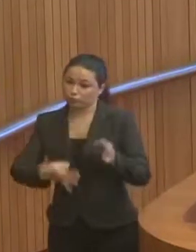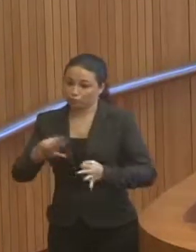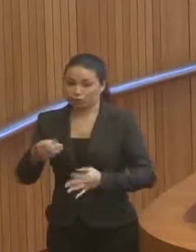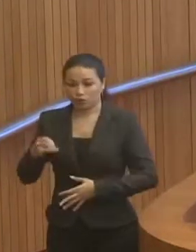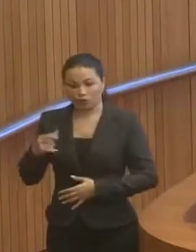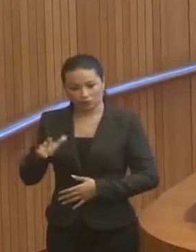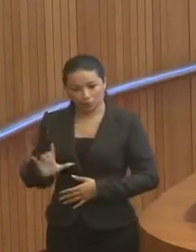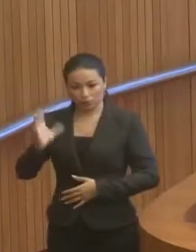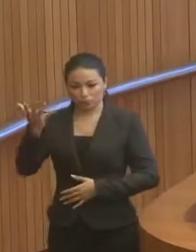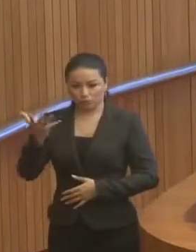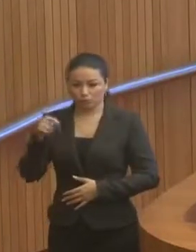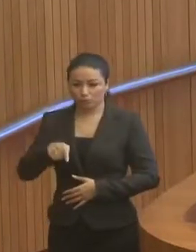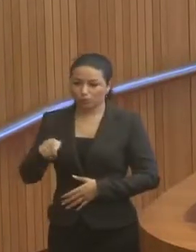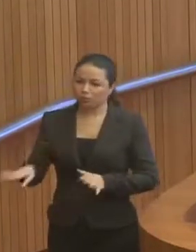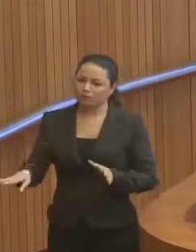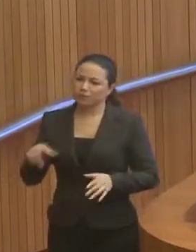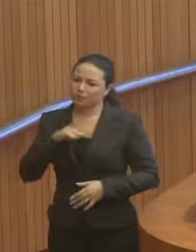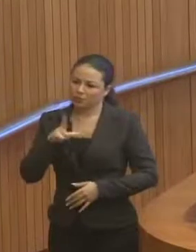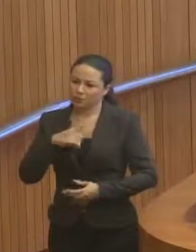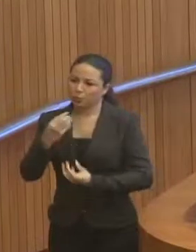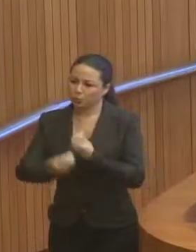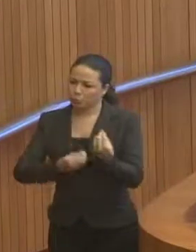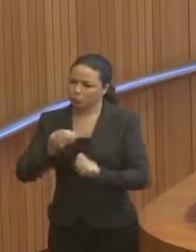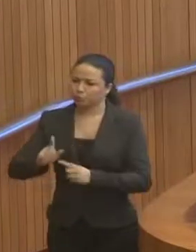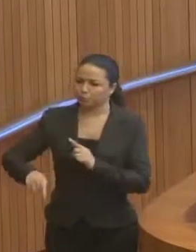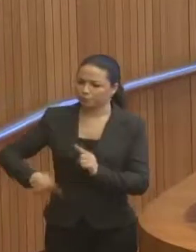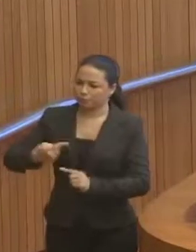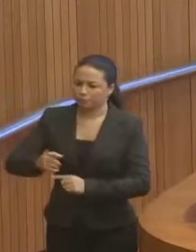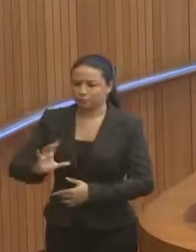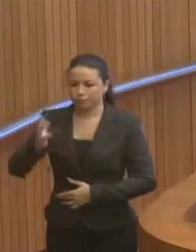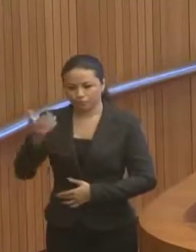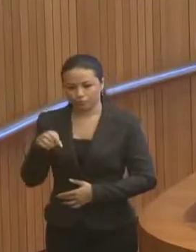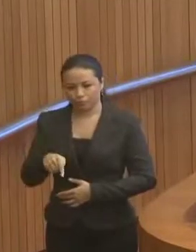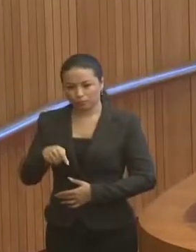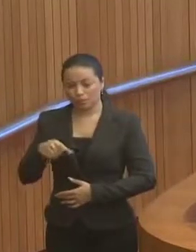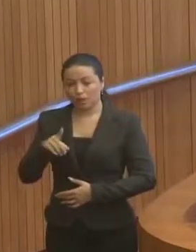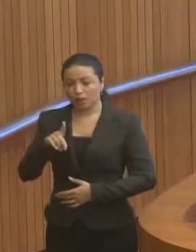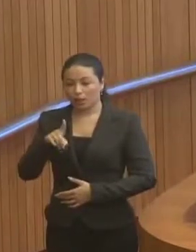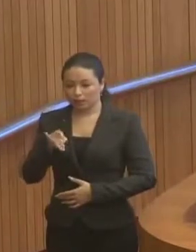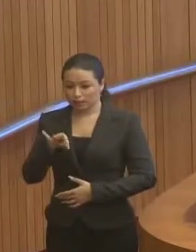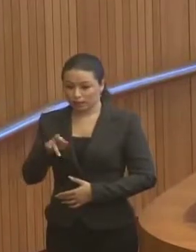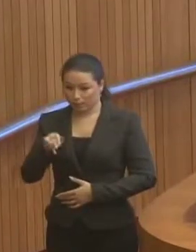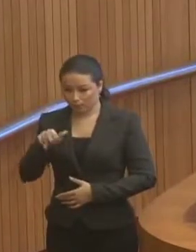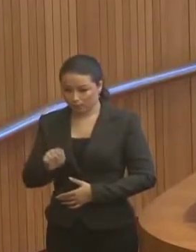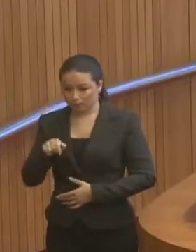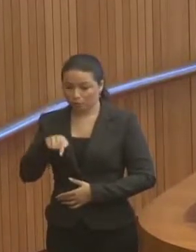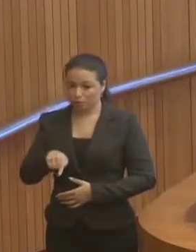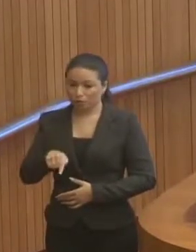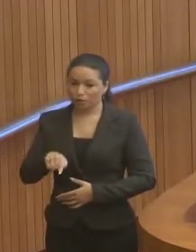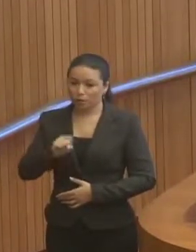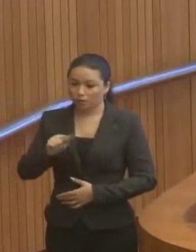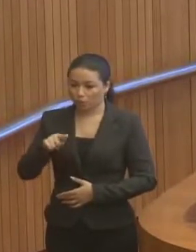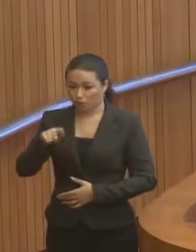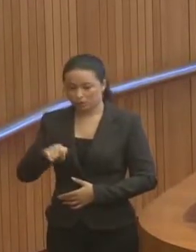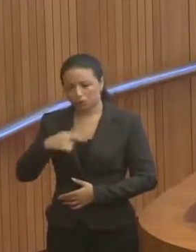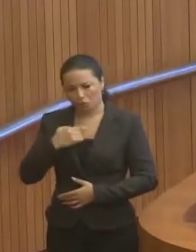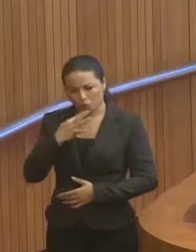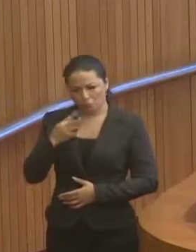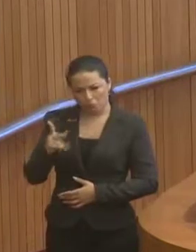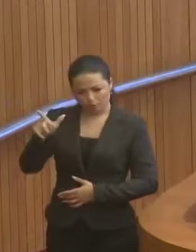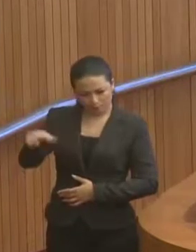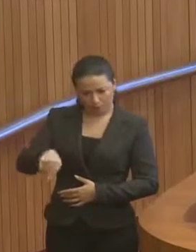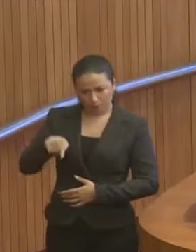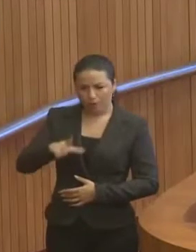for cumprida, há consequências. E a desembargadora Solange, pelo que eu conheço, tem fibra e tem coragem para fazer